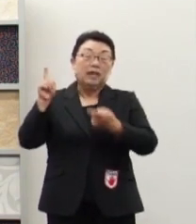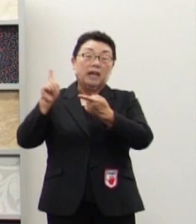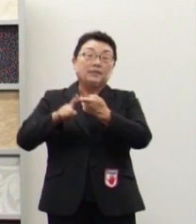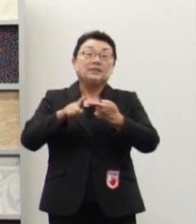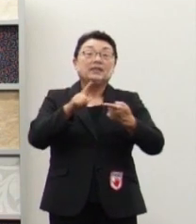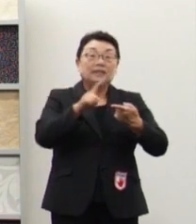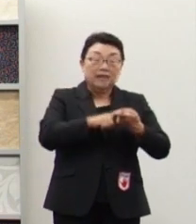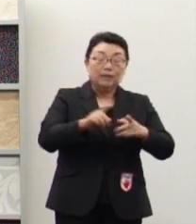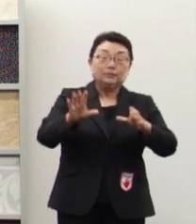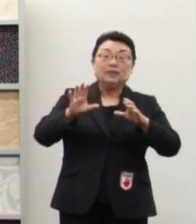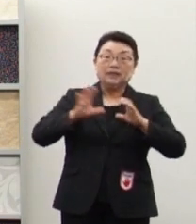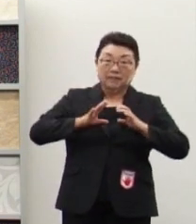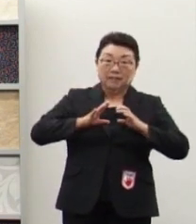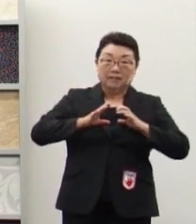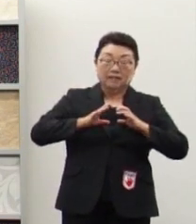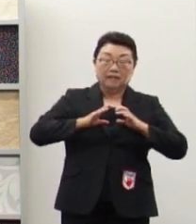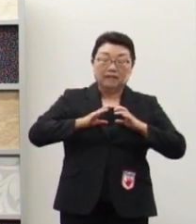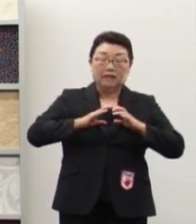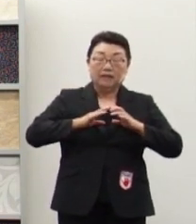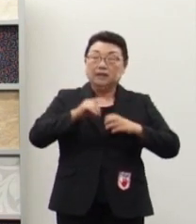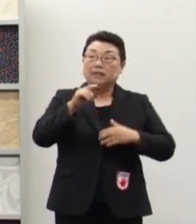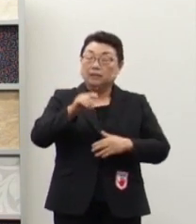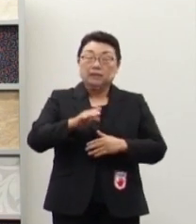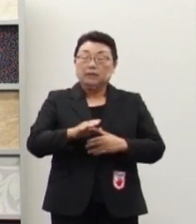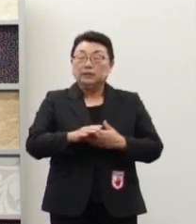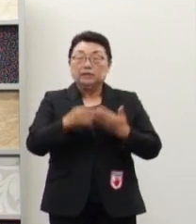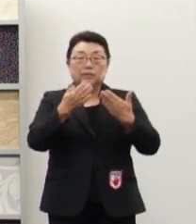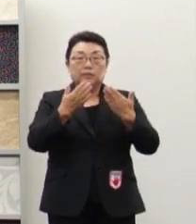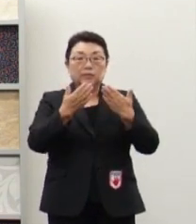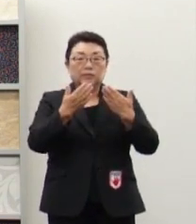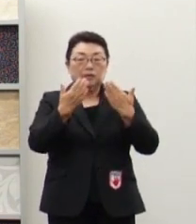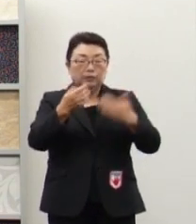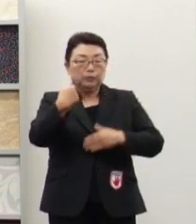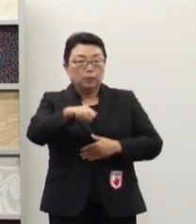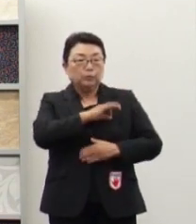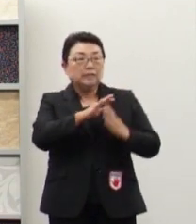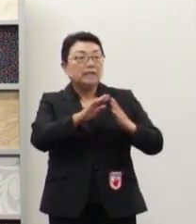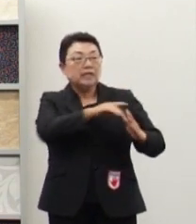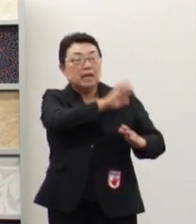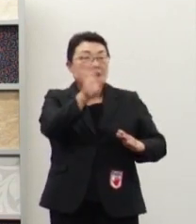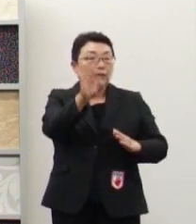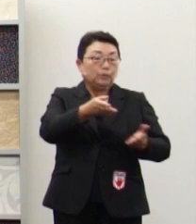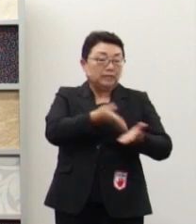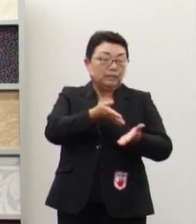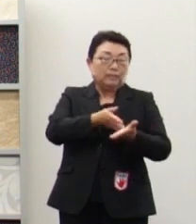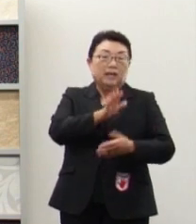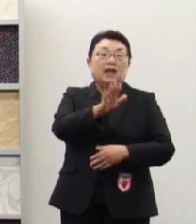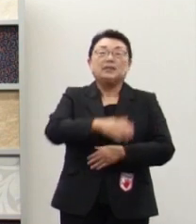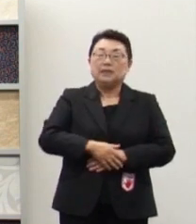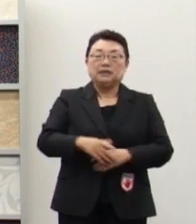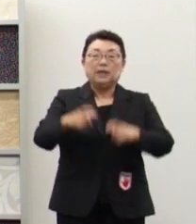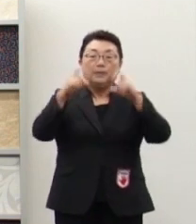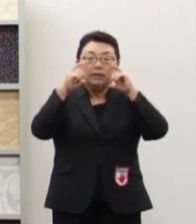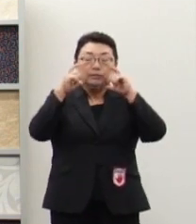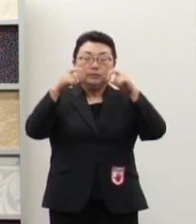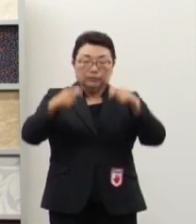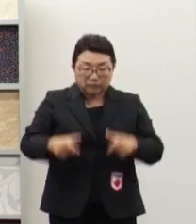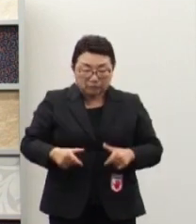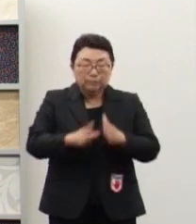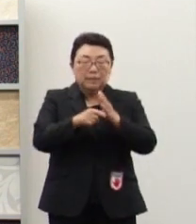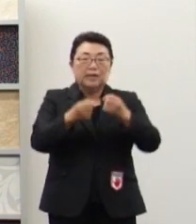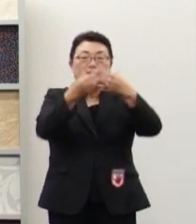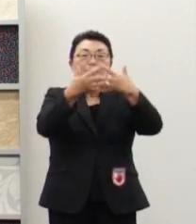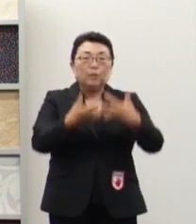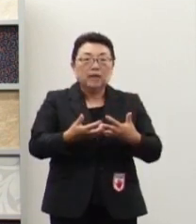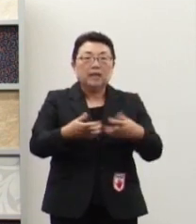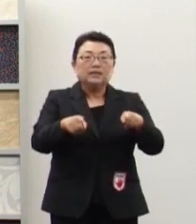て、今後この後ですね、教育委員会からこの後説明があろうかと思いますが、マスクを外す場合はこういうことに気をつけて